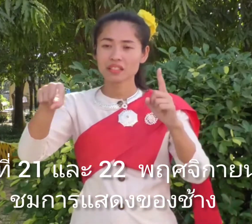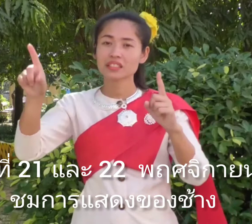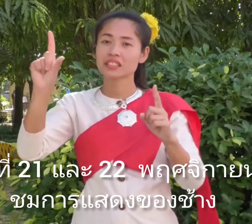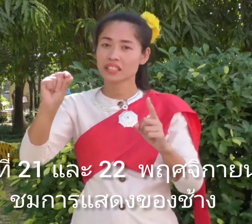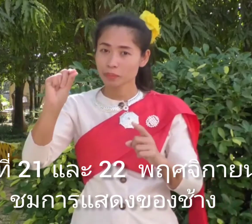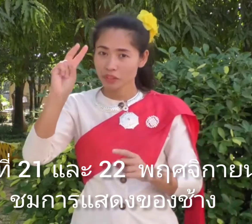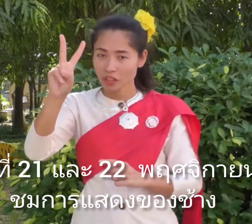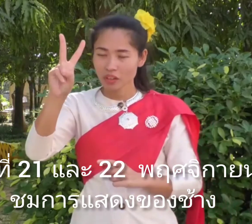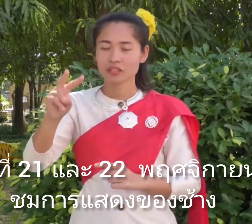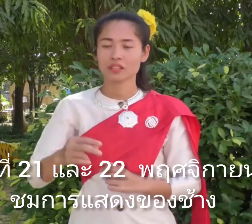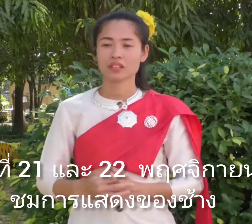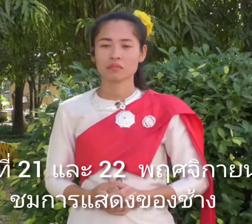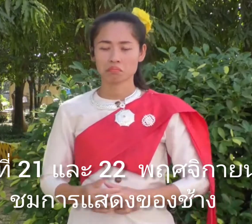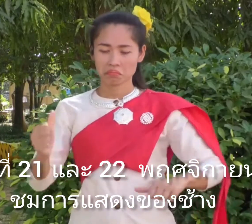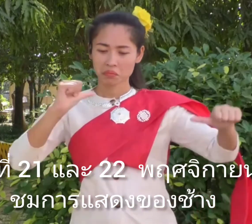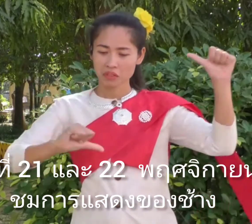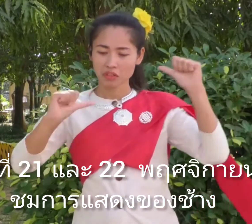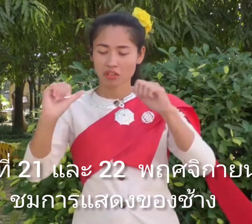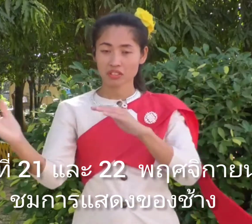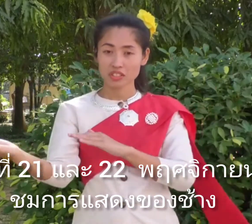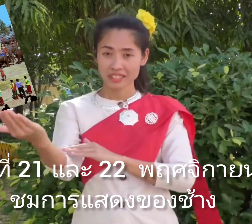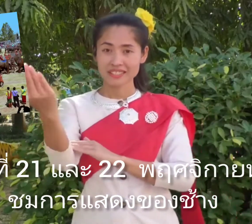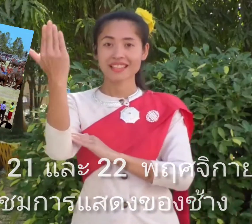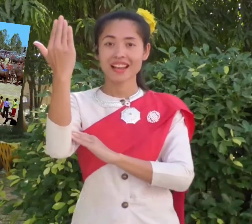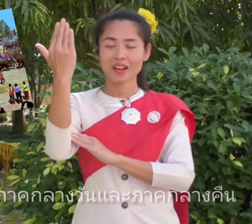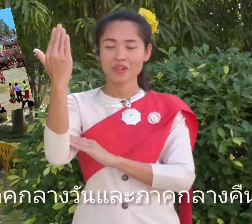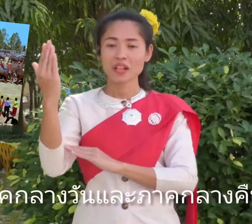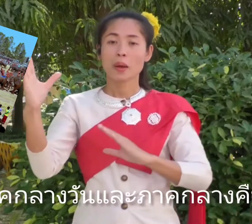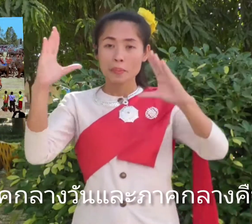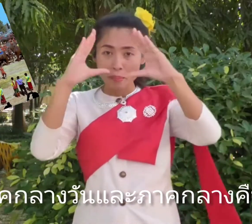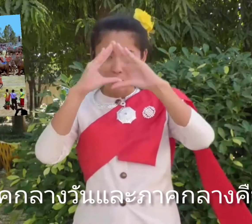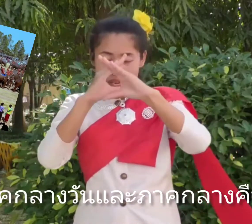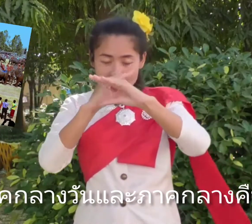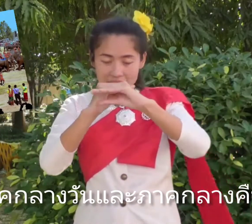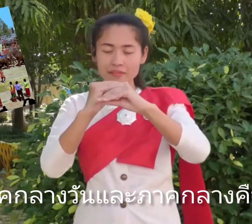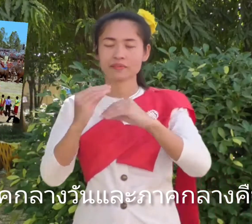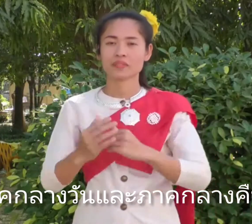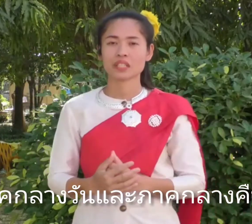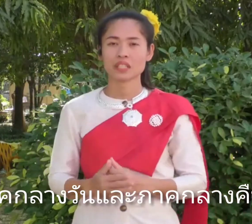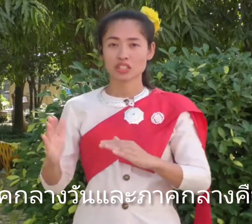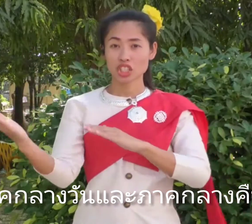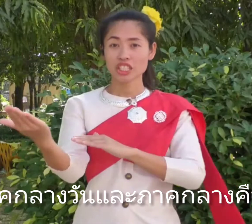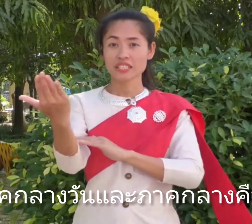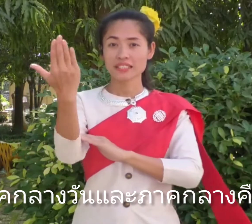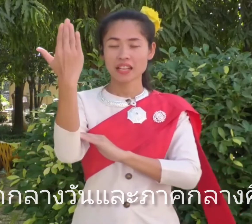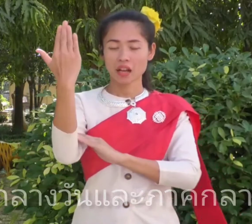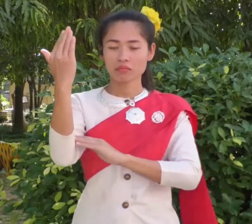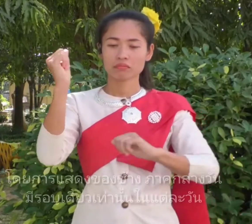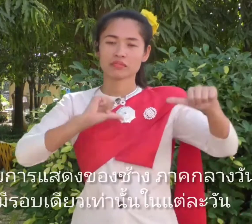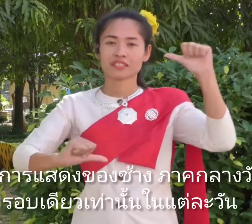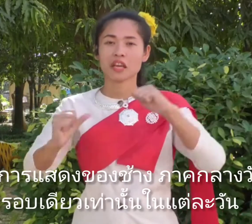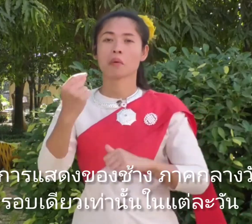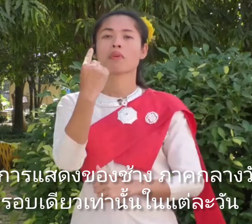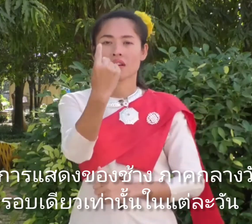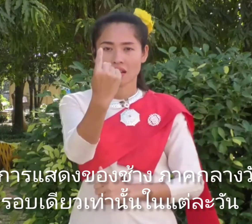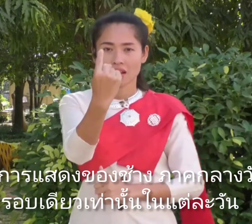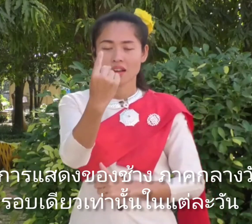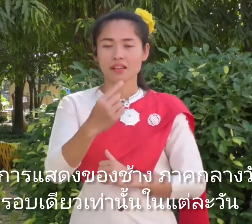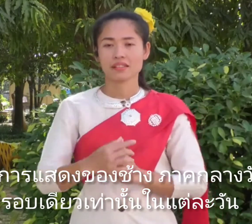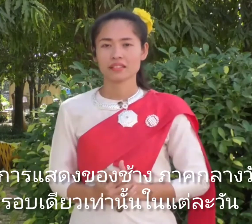ายนชมการแสดงของช้างภาคกลางวันและกลางคืนการแสดงของช้างภาคกลางวันและภาคกลางคืน